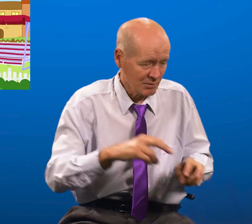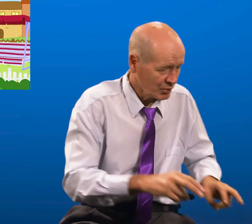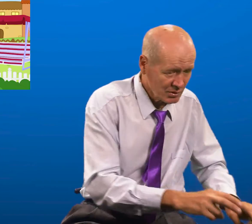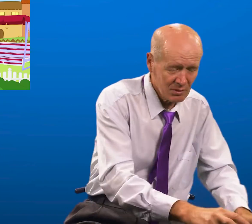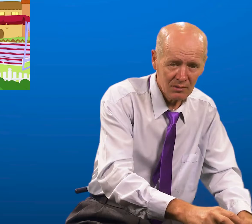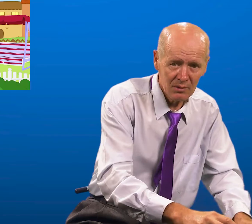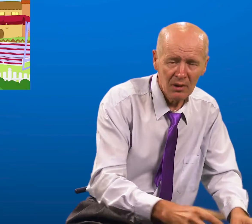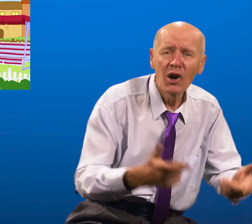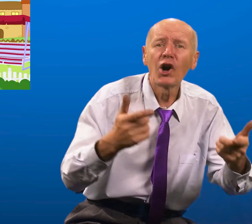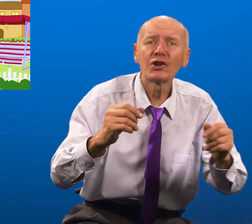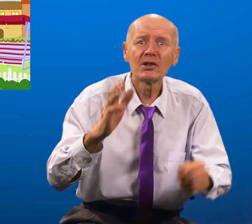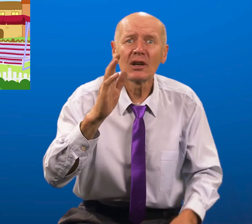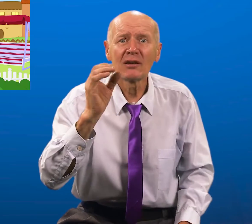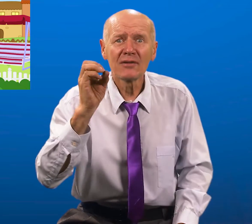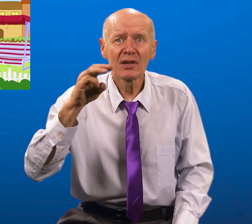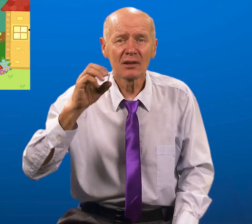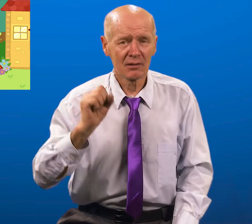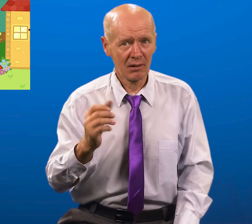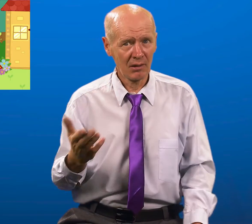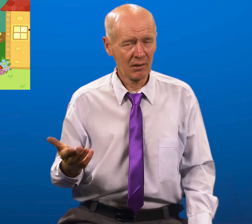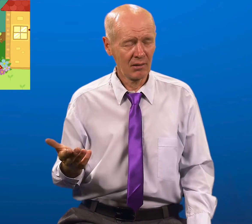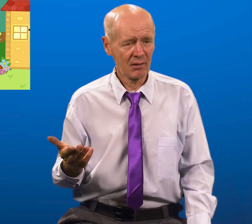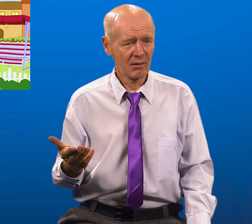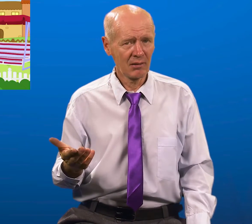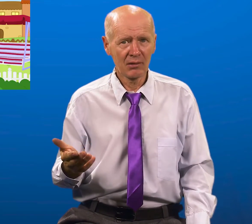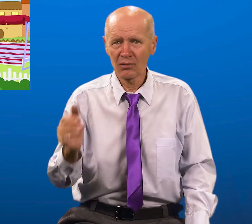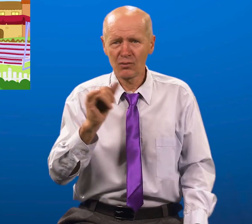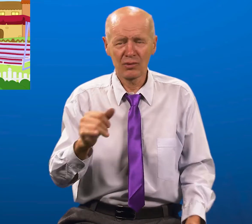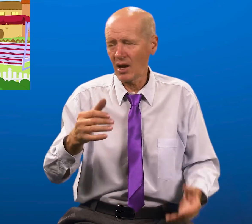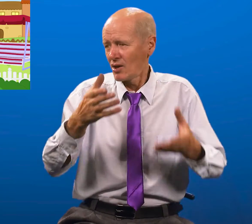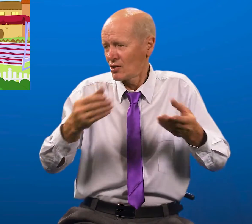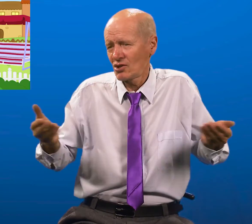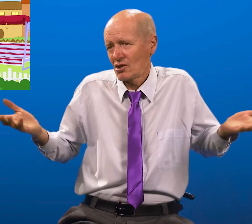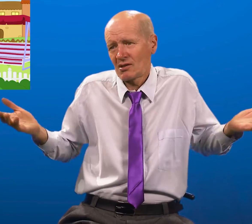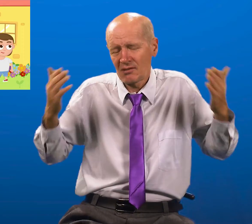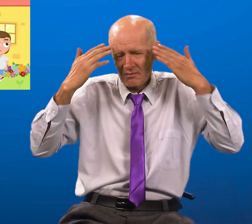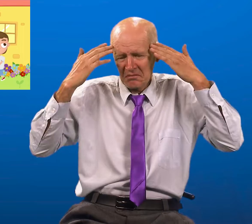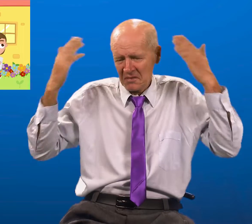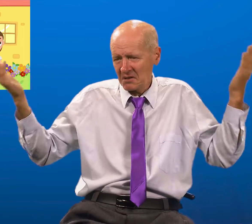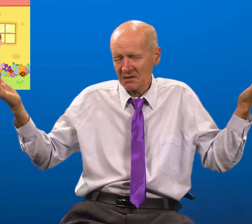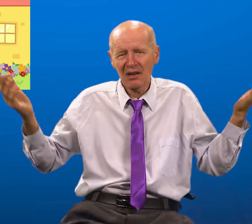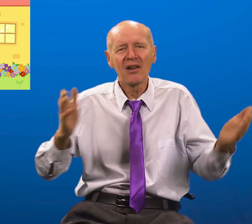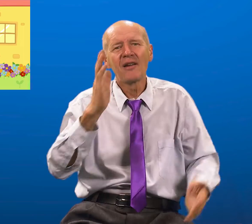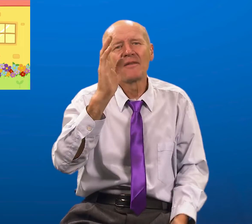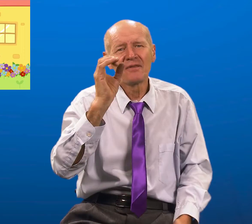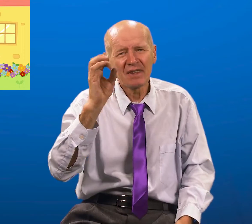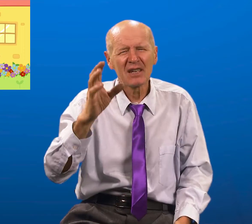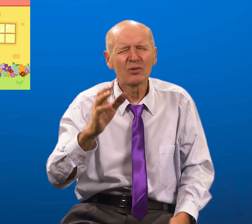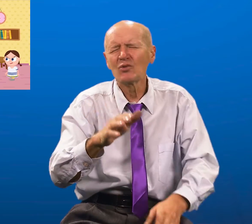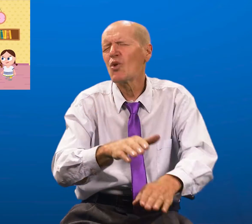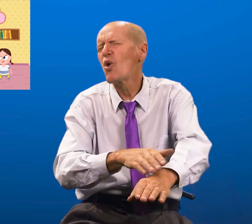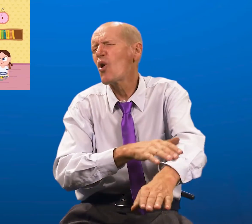Вы случайно не видели Виту? Глашу. Нет. Куда она исчезла? Не могу ее найти. Виту пришлось